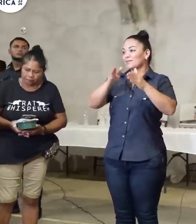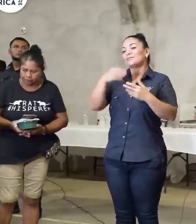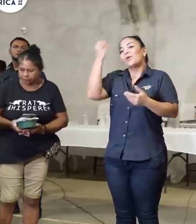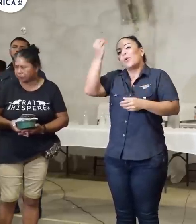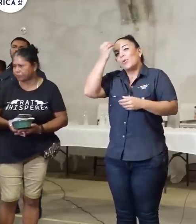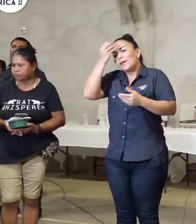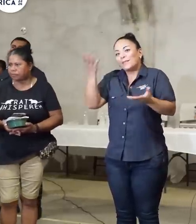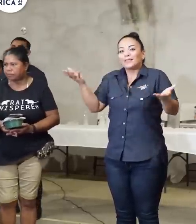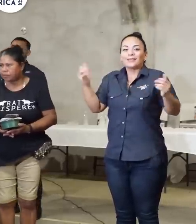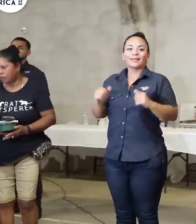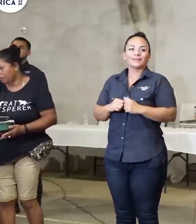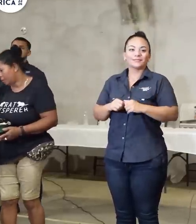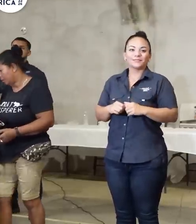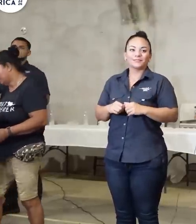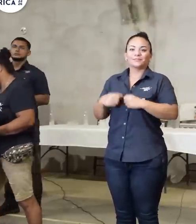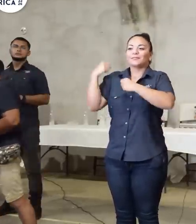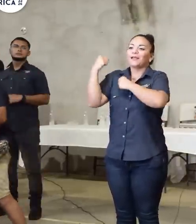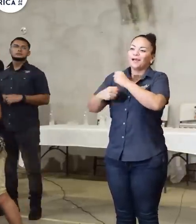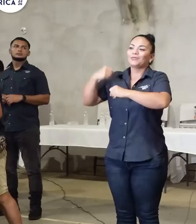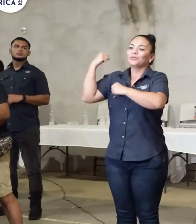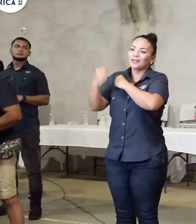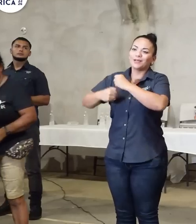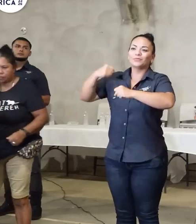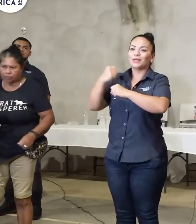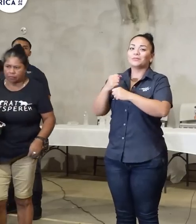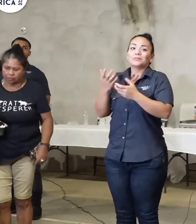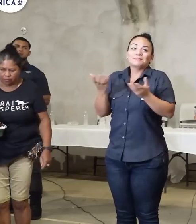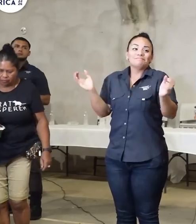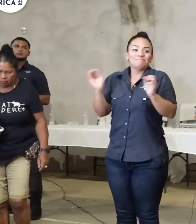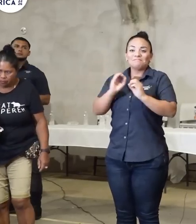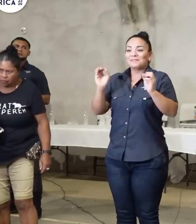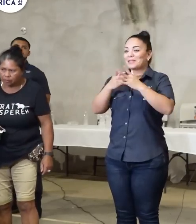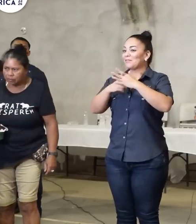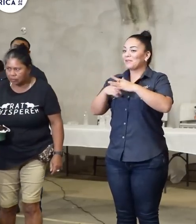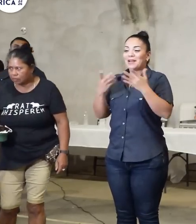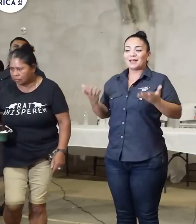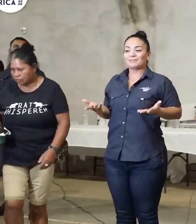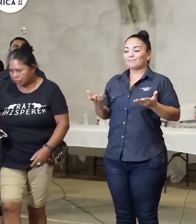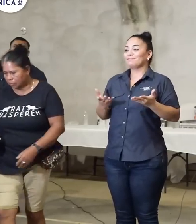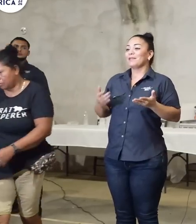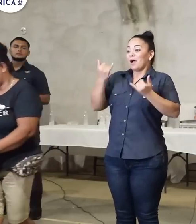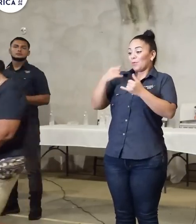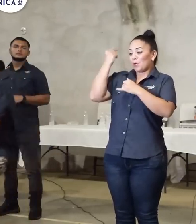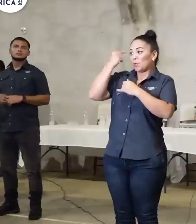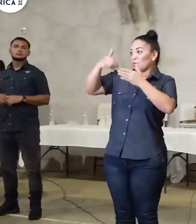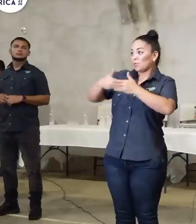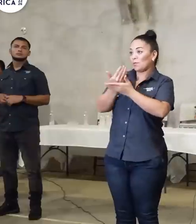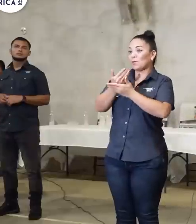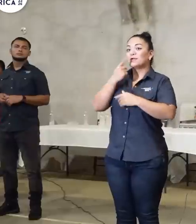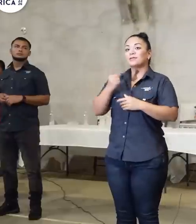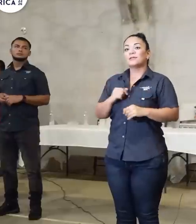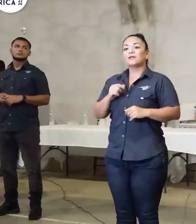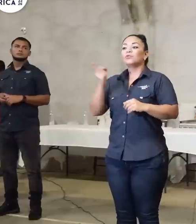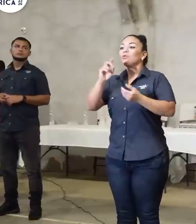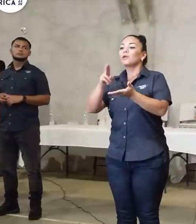Obvio, de si por años no se les da mantenimiento, si llega un gobierno nuevo y dice, ¿dónde están